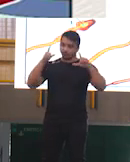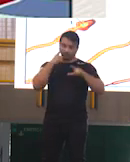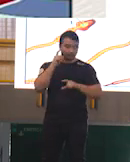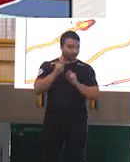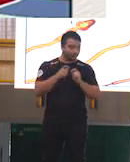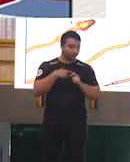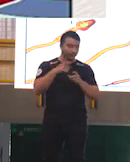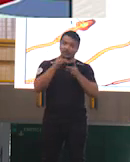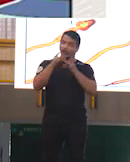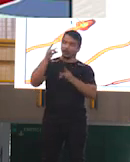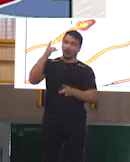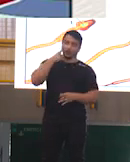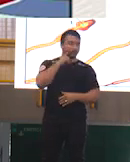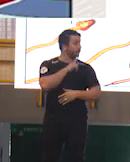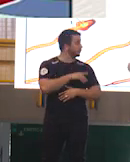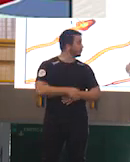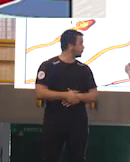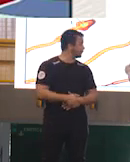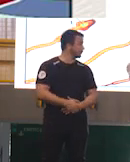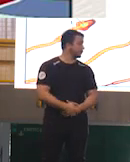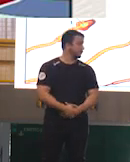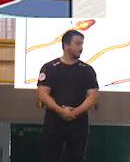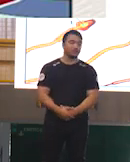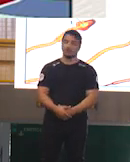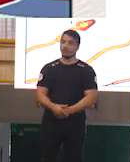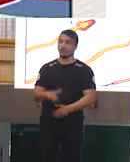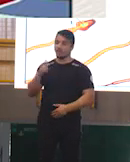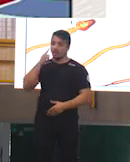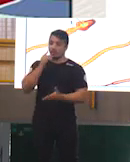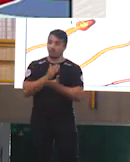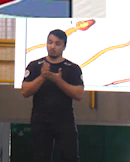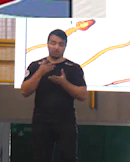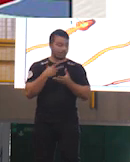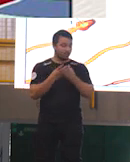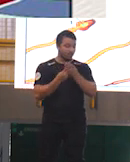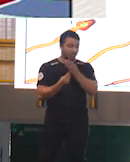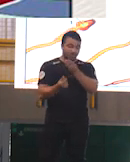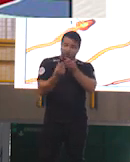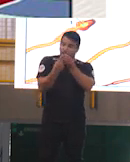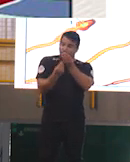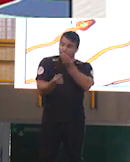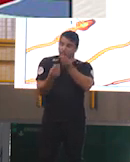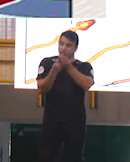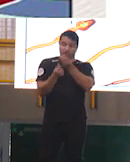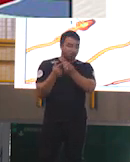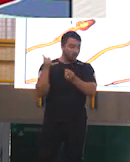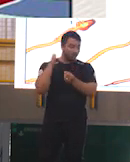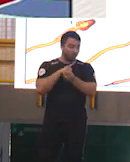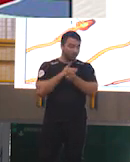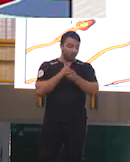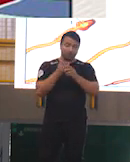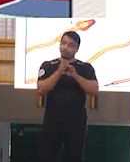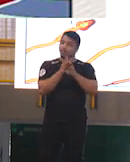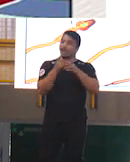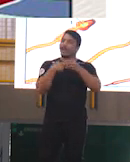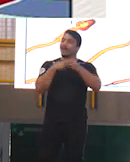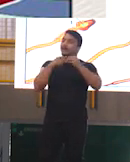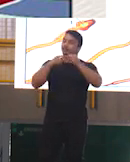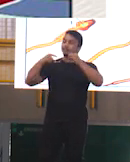mostrar os detalhes aqui, ó. Você vê que ele começa a liberar substâncias que vão perfurar a corona